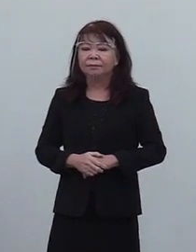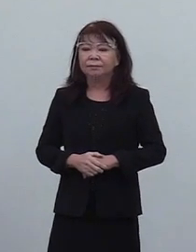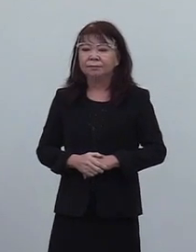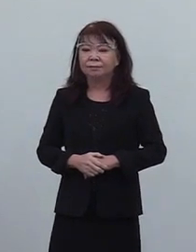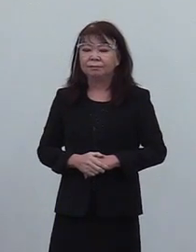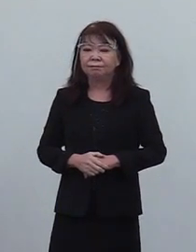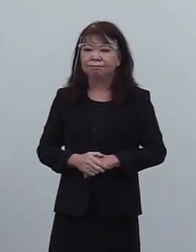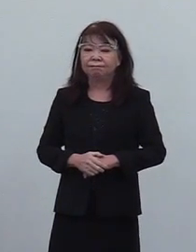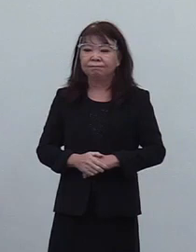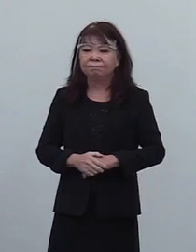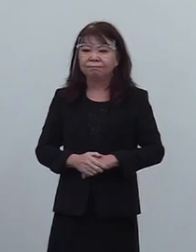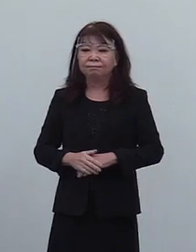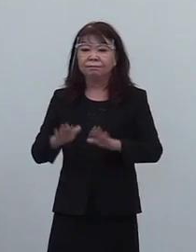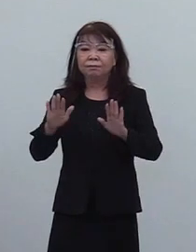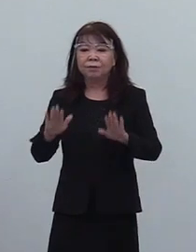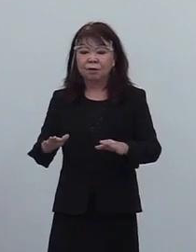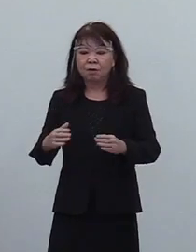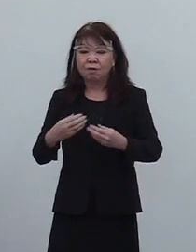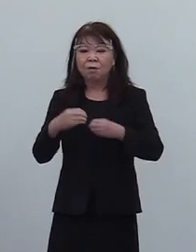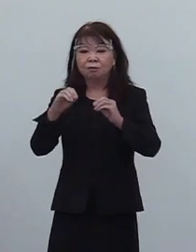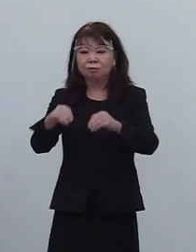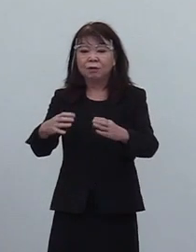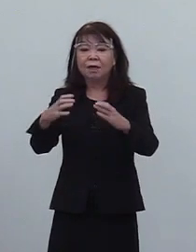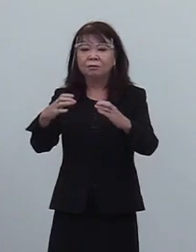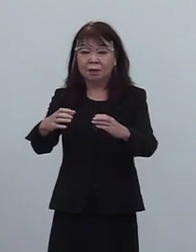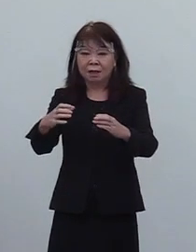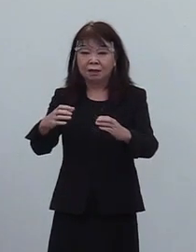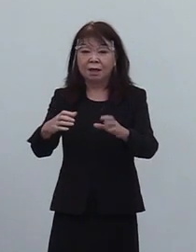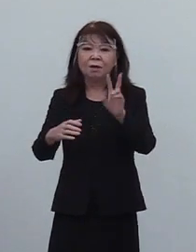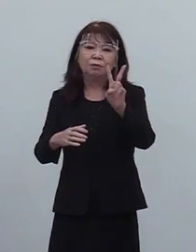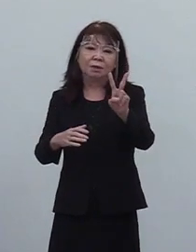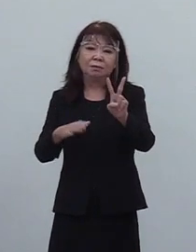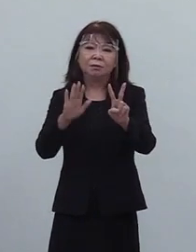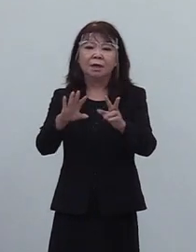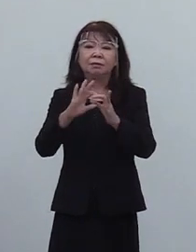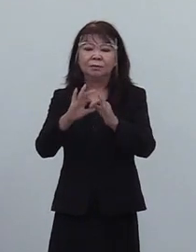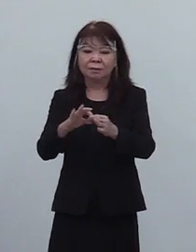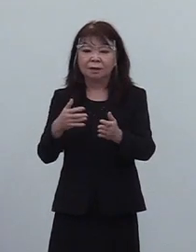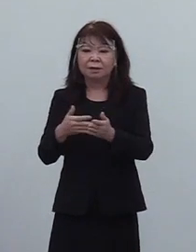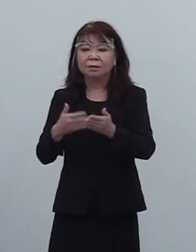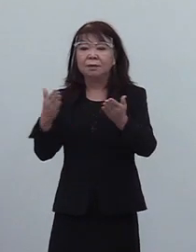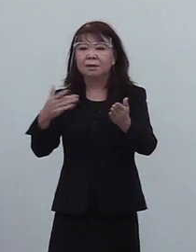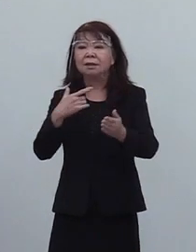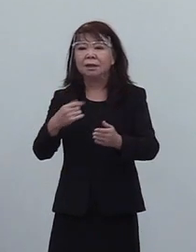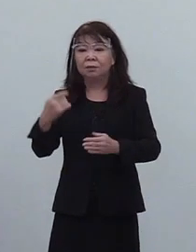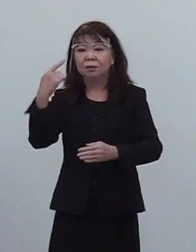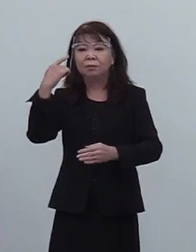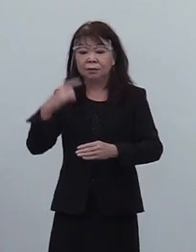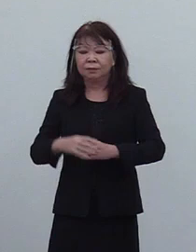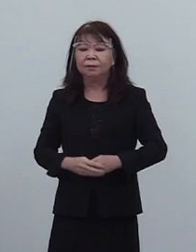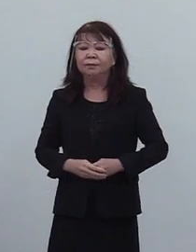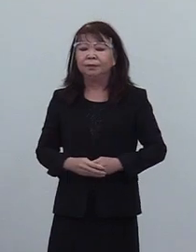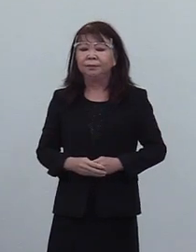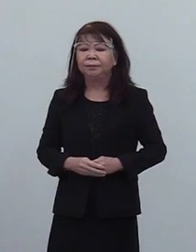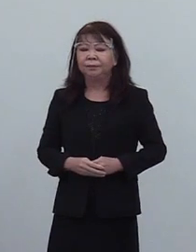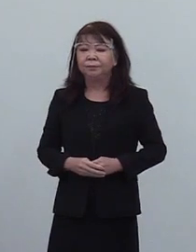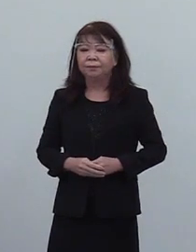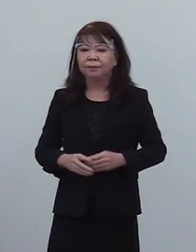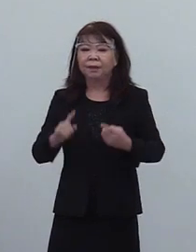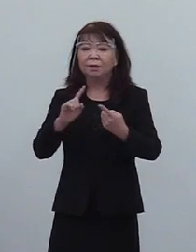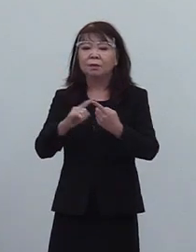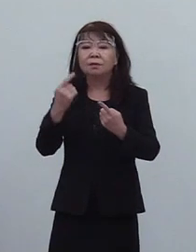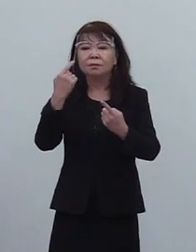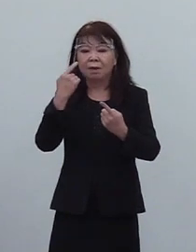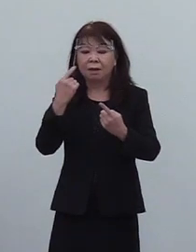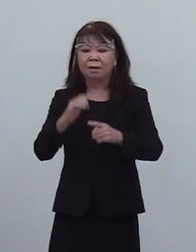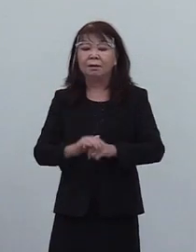それから本日クラスターが2件ございますので、順番にご説明させていただきたいと思います。まず